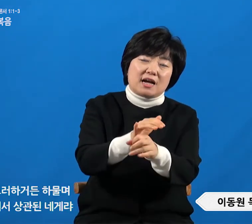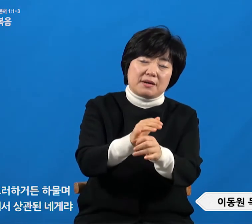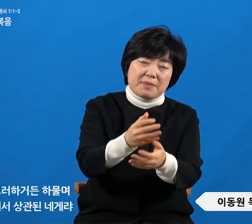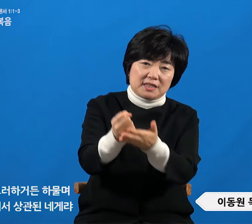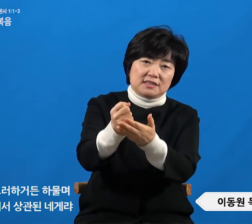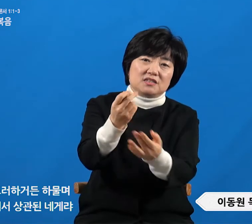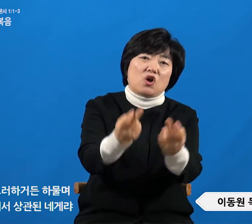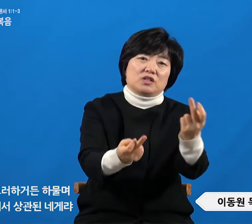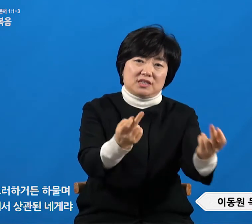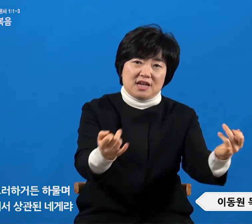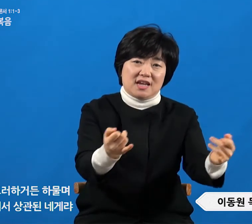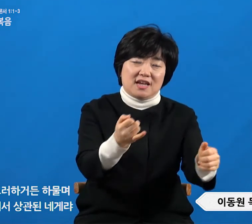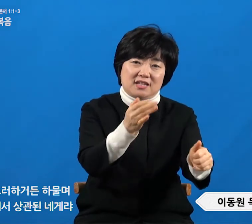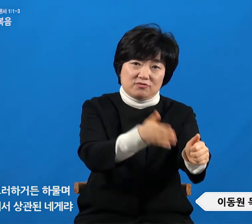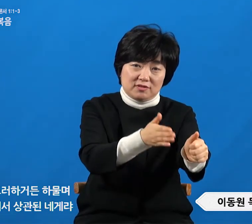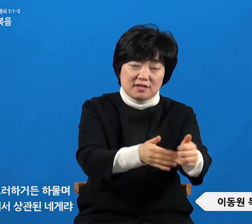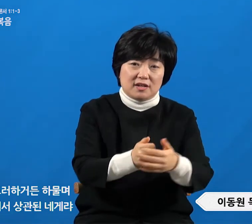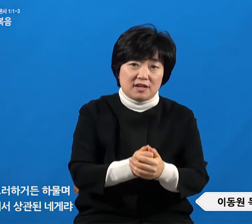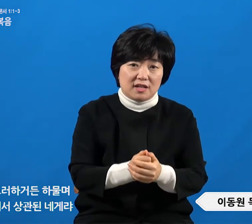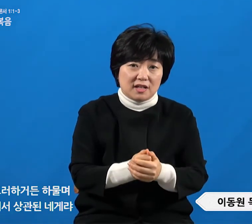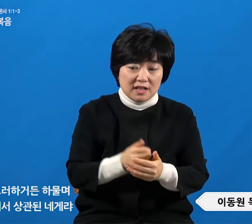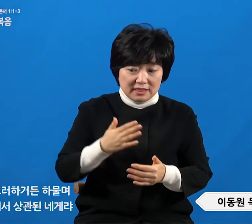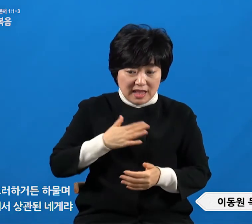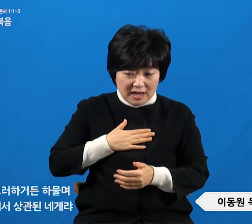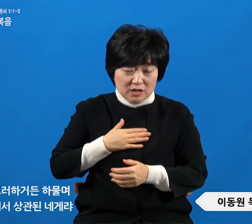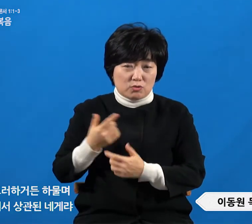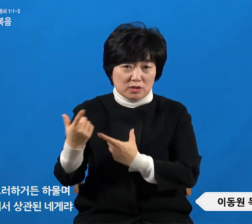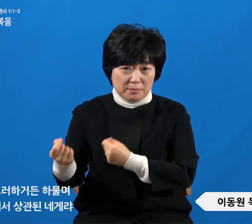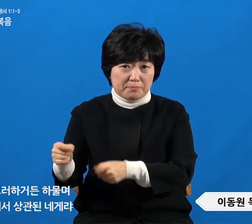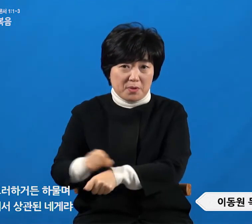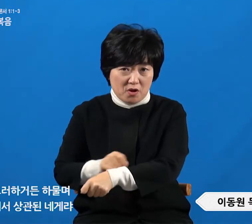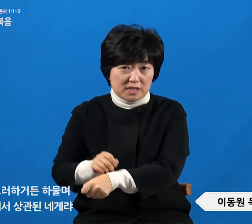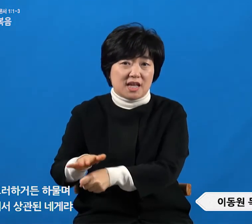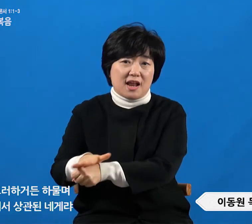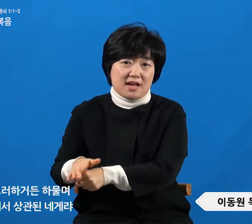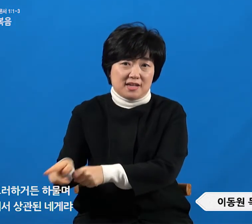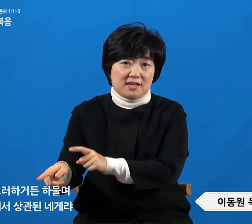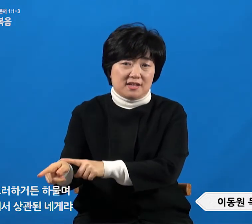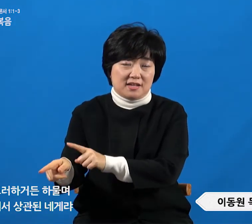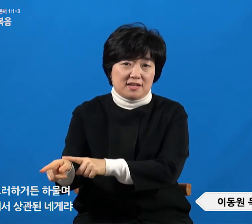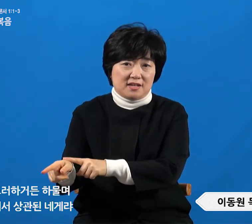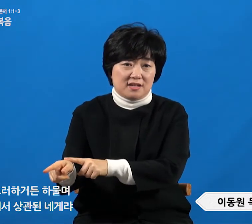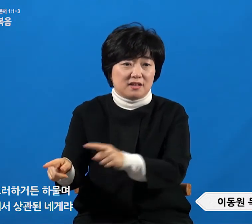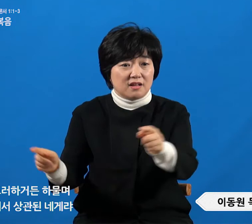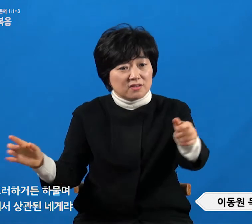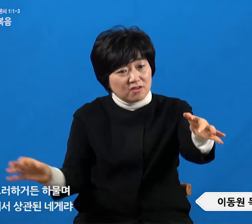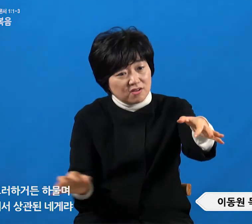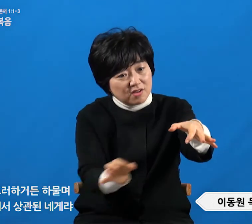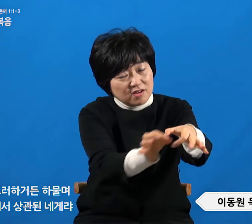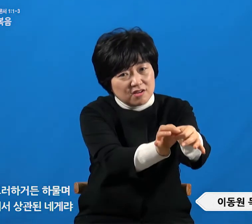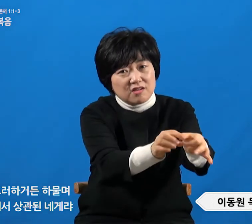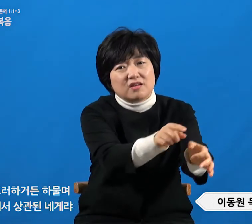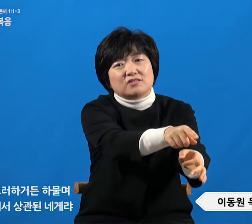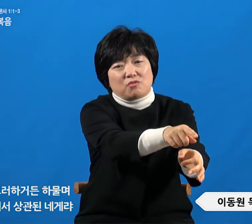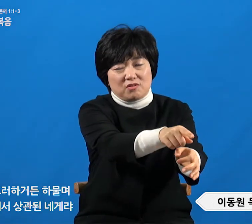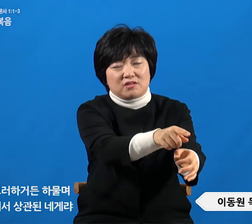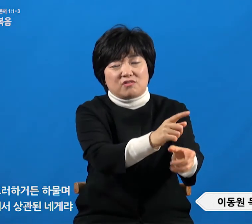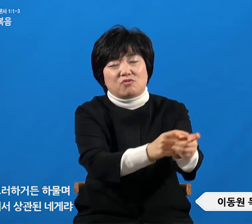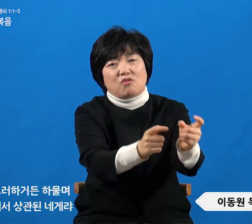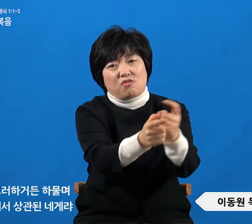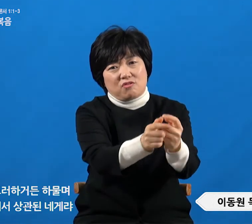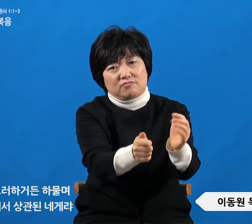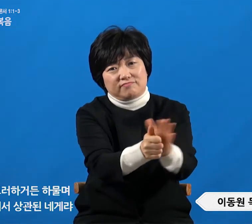자라. 내게 특별히 그러하거든 하물며 육신과 주 안에서 상관된 내게 하랴. 자,